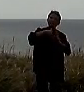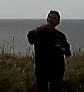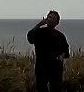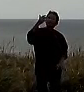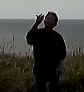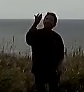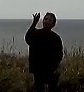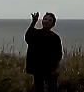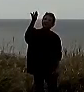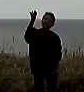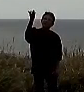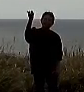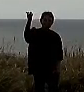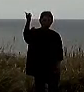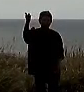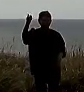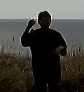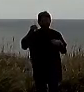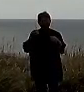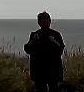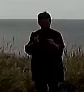あなたを訪ねて、